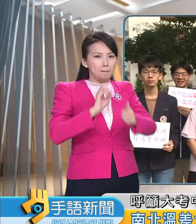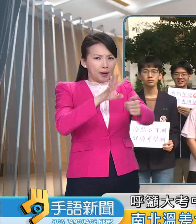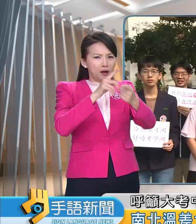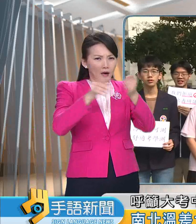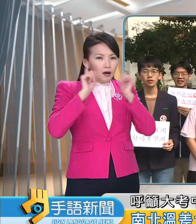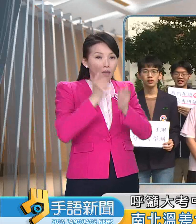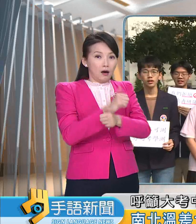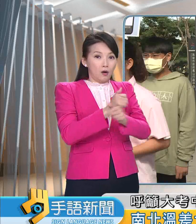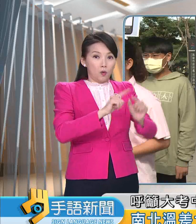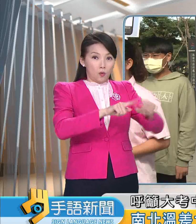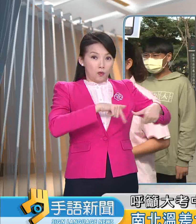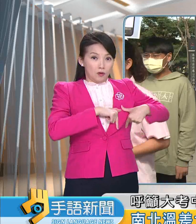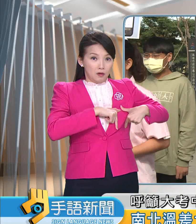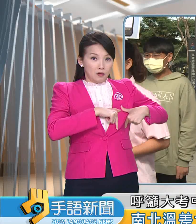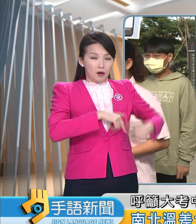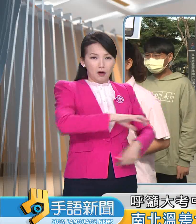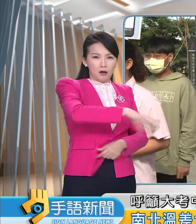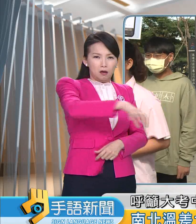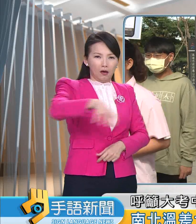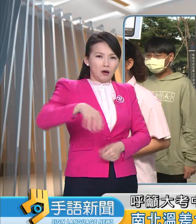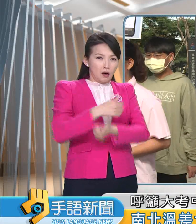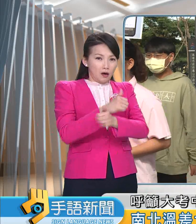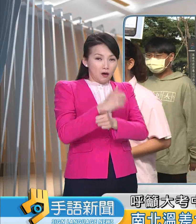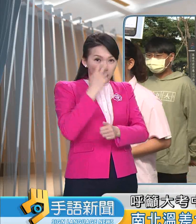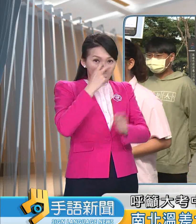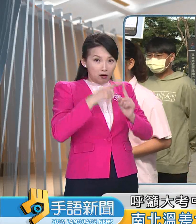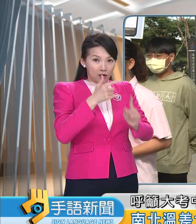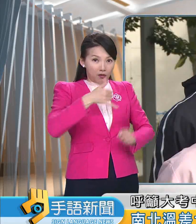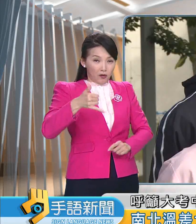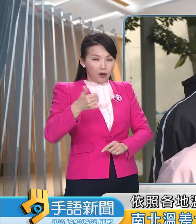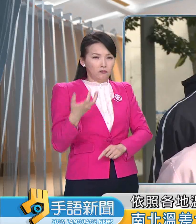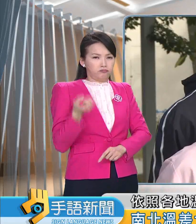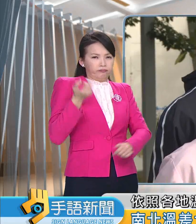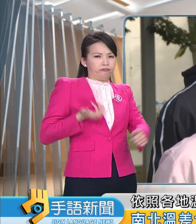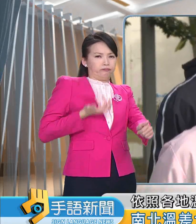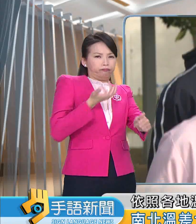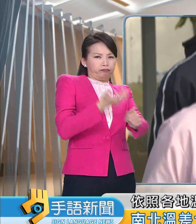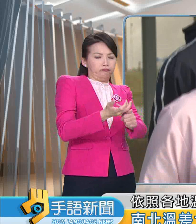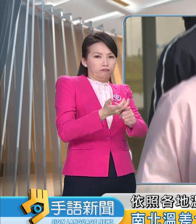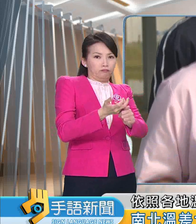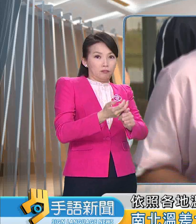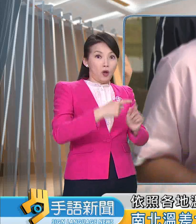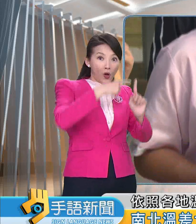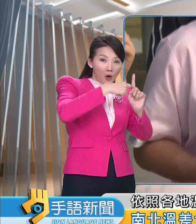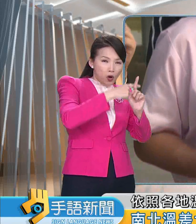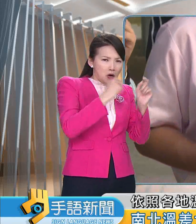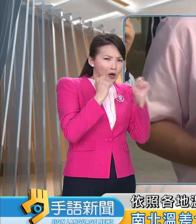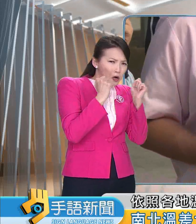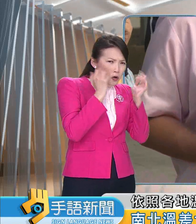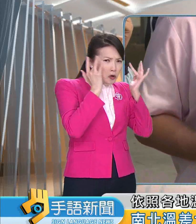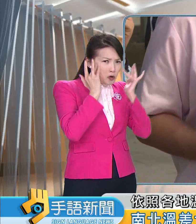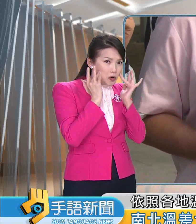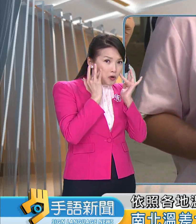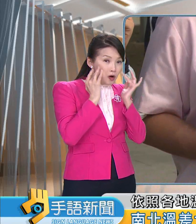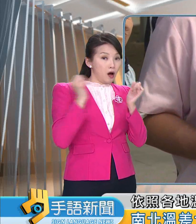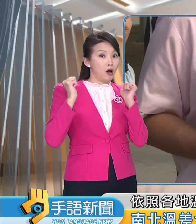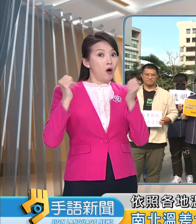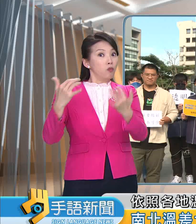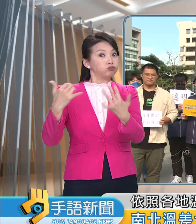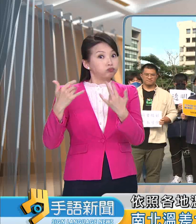大考中心授权监考人员依照各地温度条件决定是否